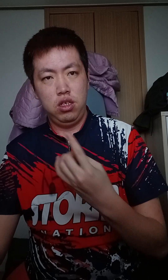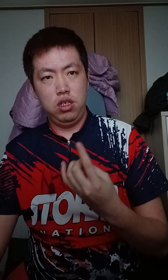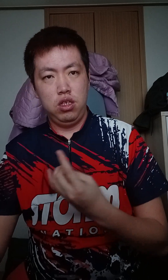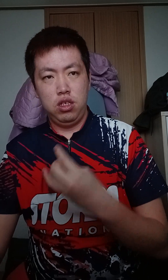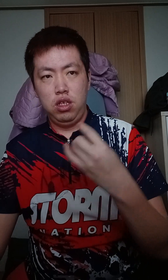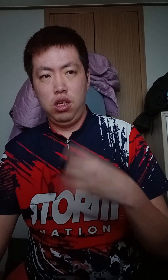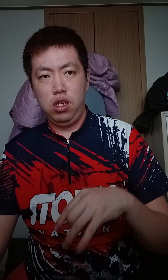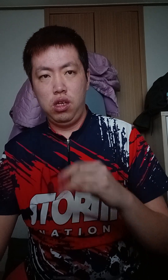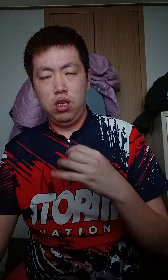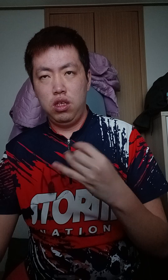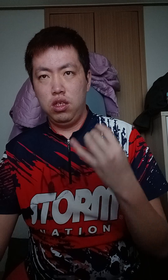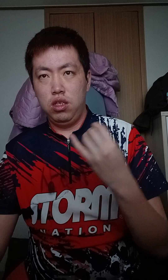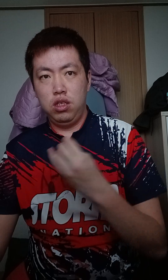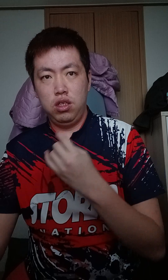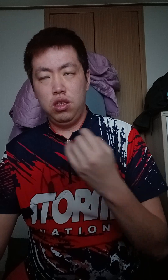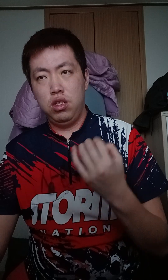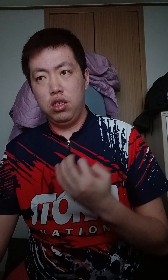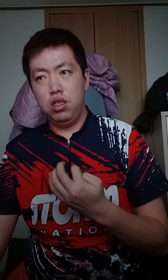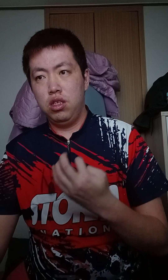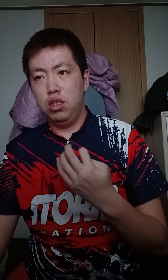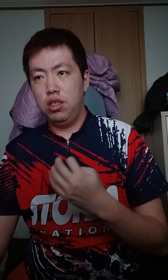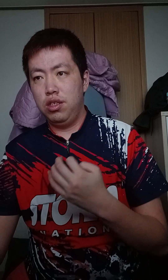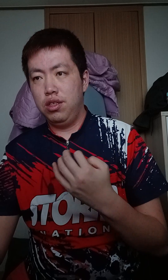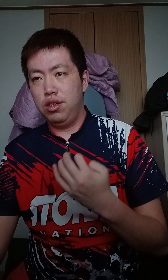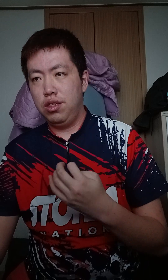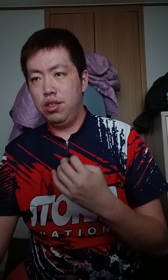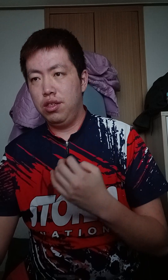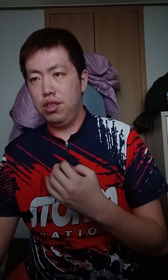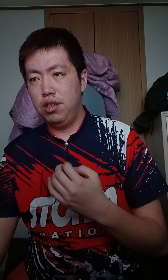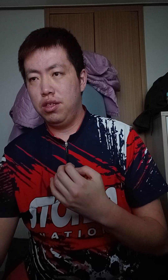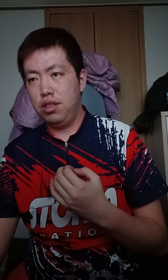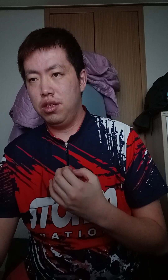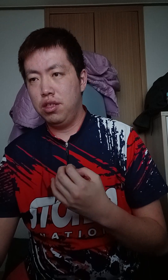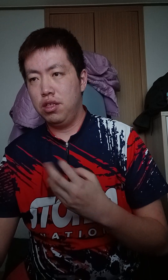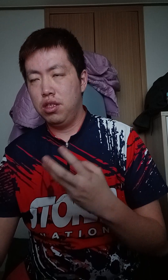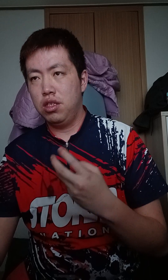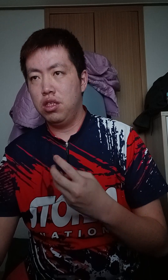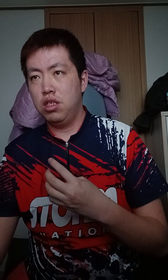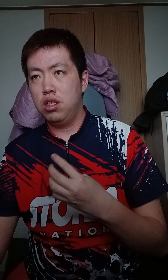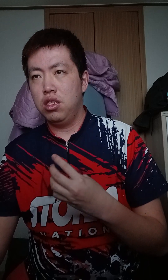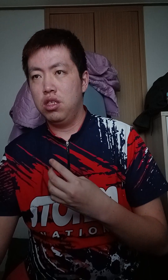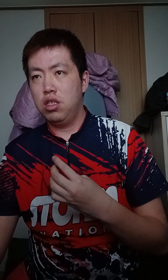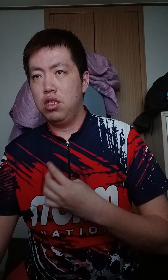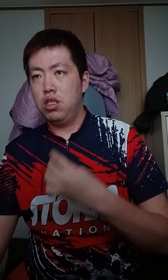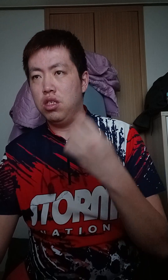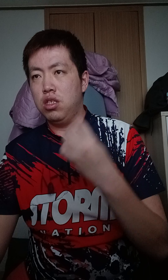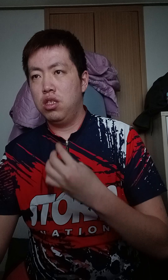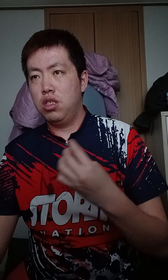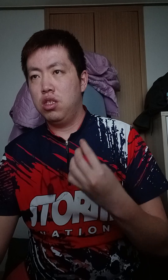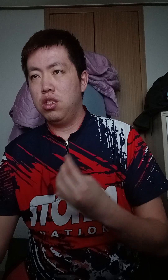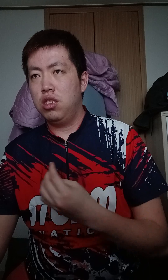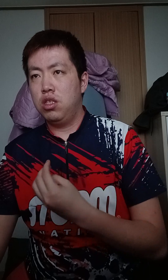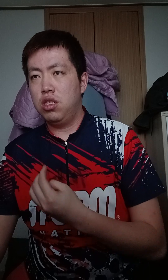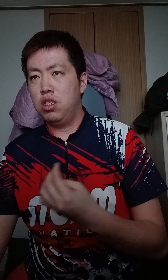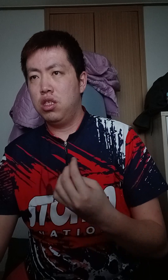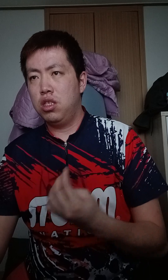상황입니다. 세종시를 비롯해 각 지자체는 장애인 복지를 한 단계 높이겠다며 저마다 거창한 계획을 세우고